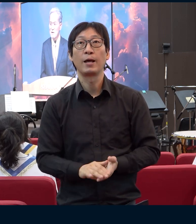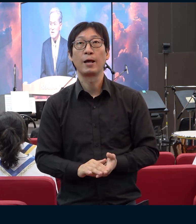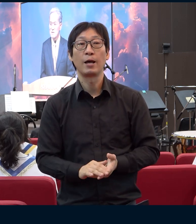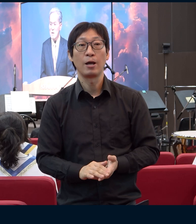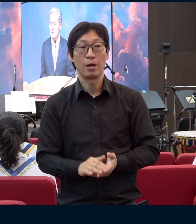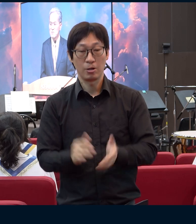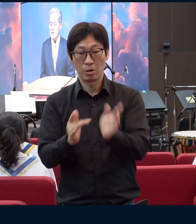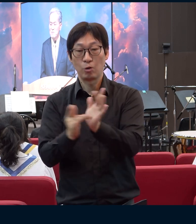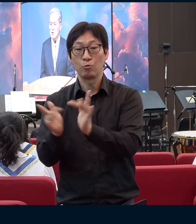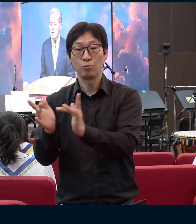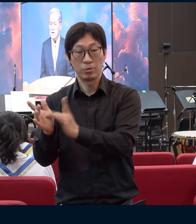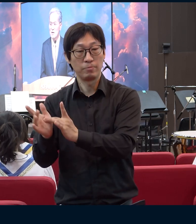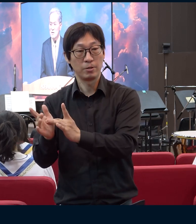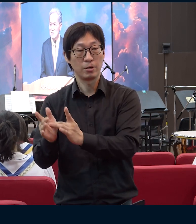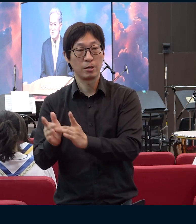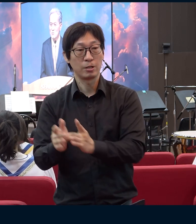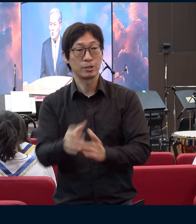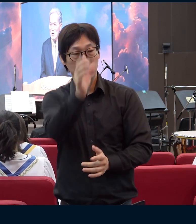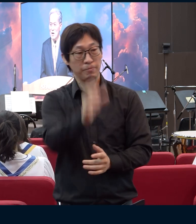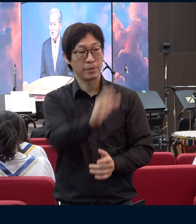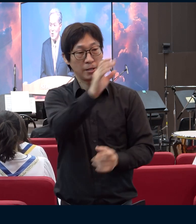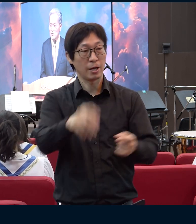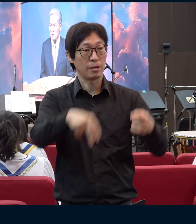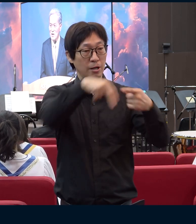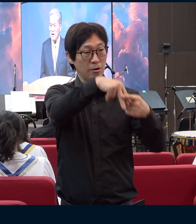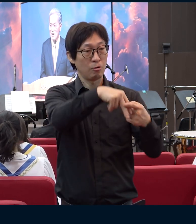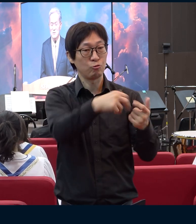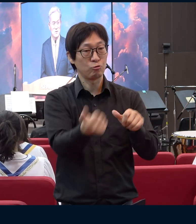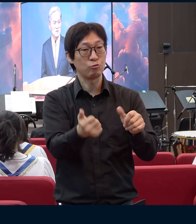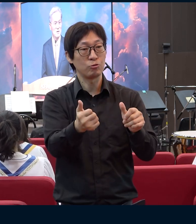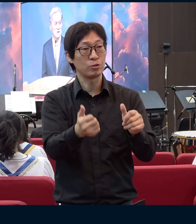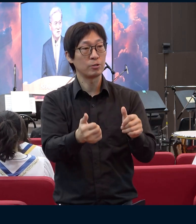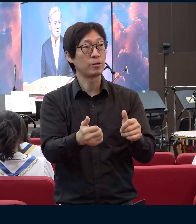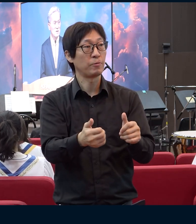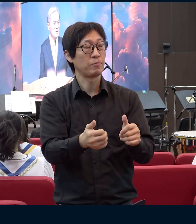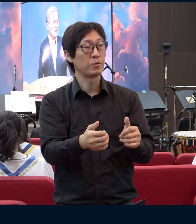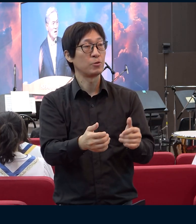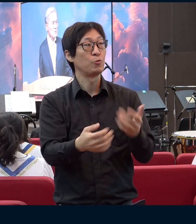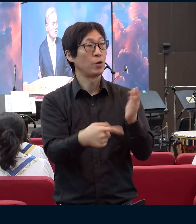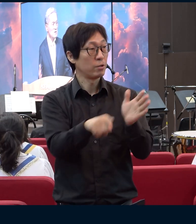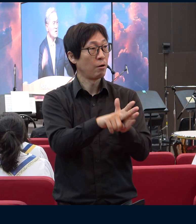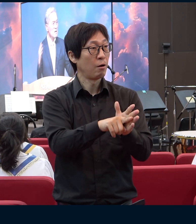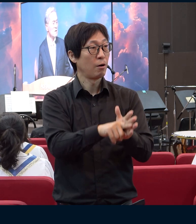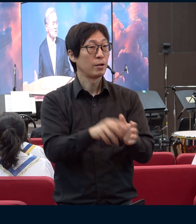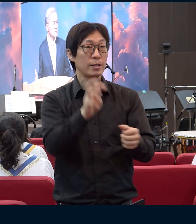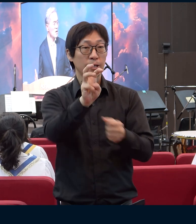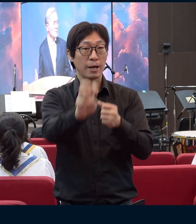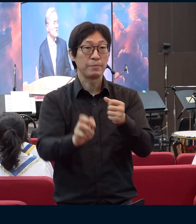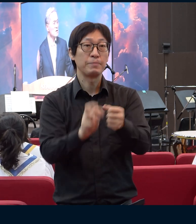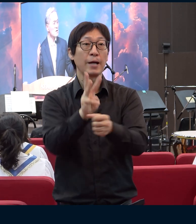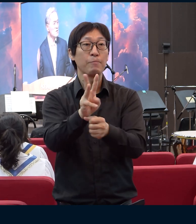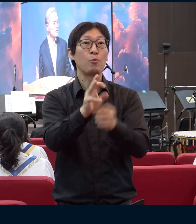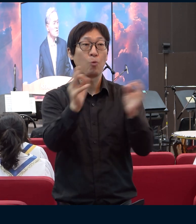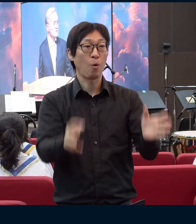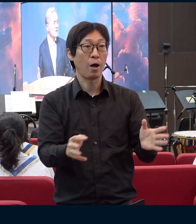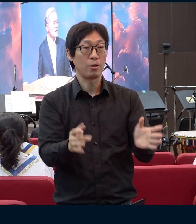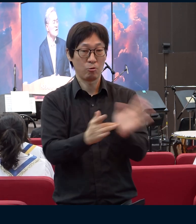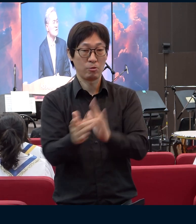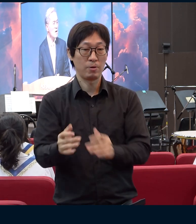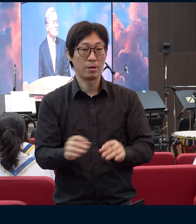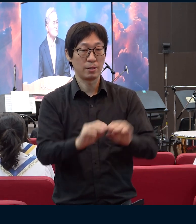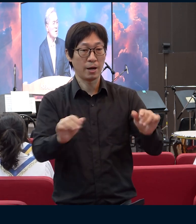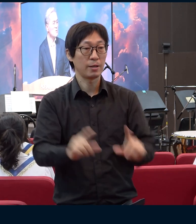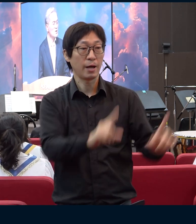땅에 33년이나 있을 필요가 없었다는 거죠. 이게 다라면, 이게 전체라면 그분이 이